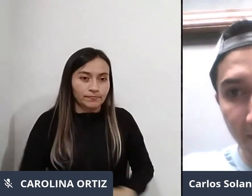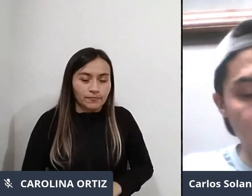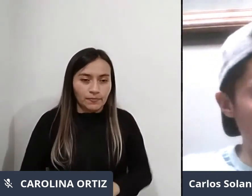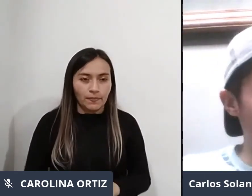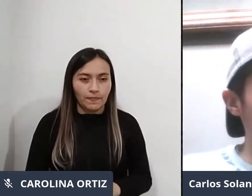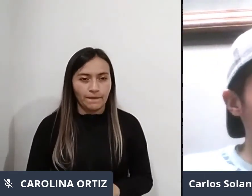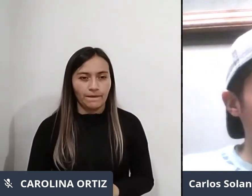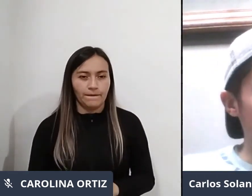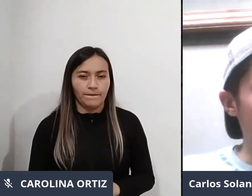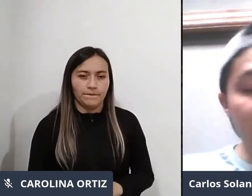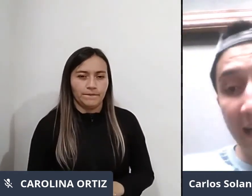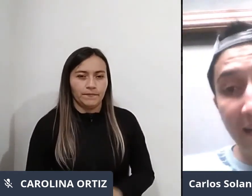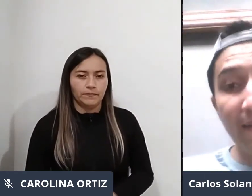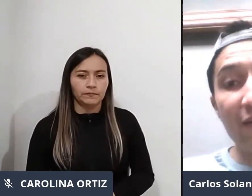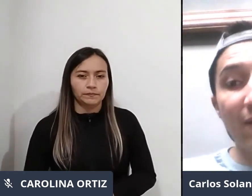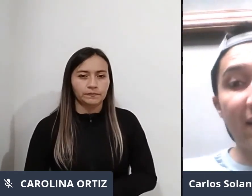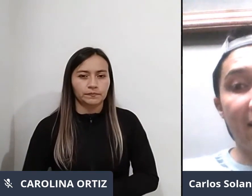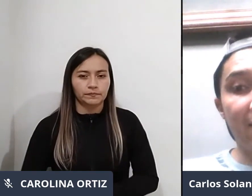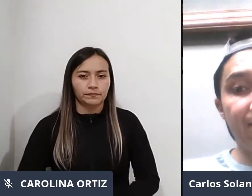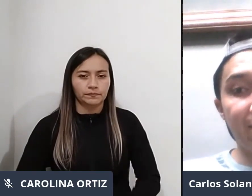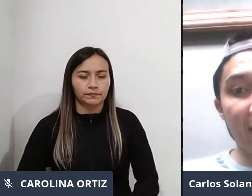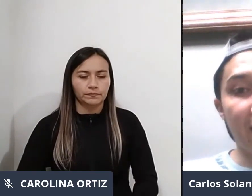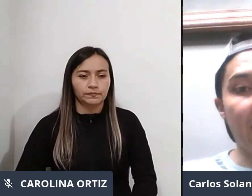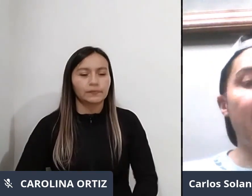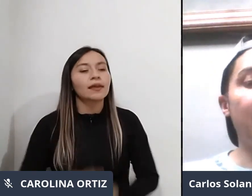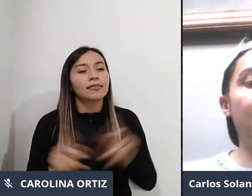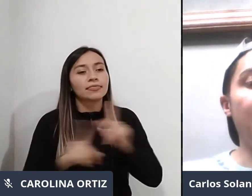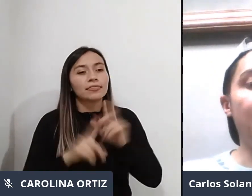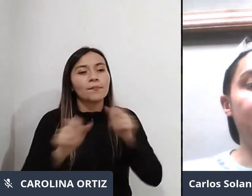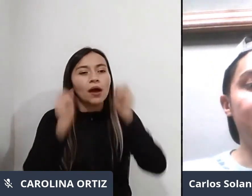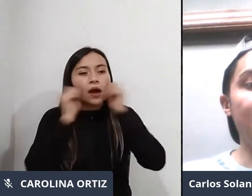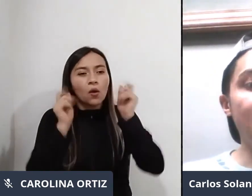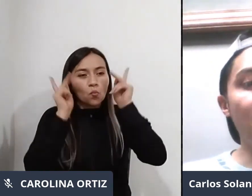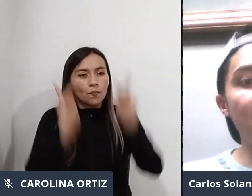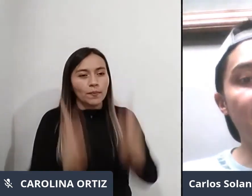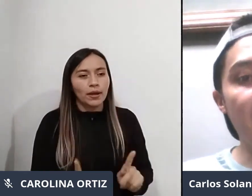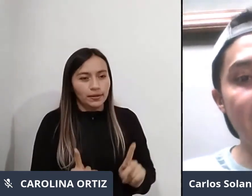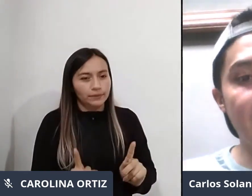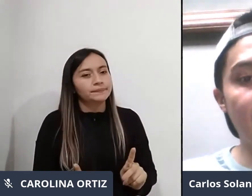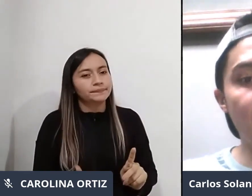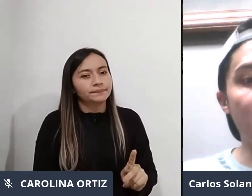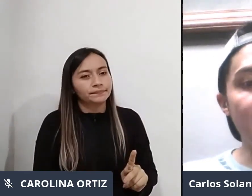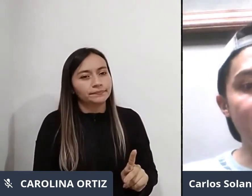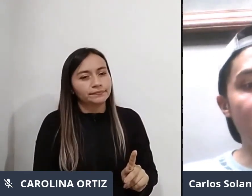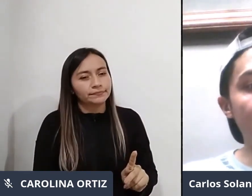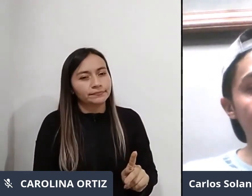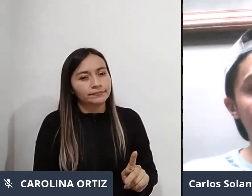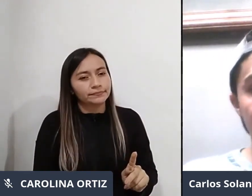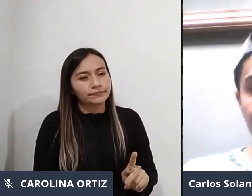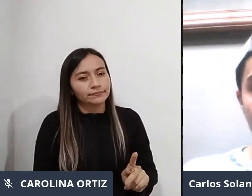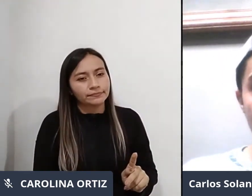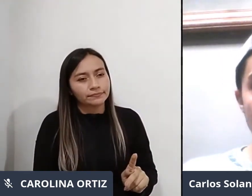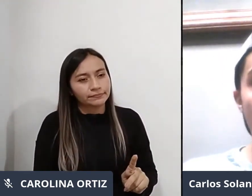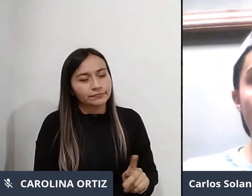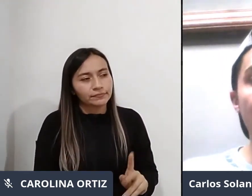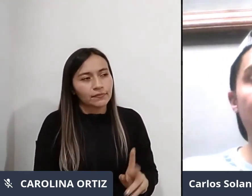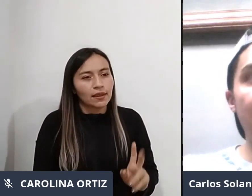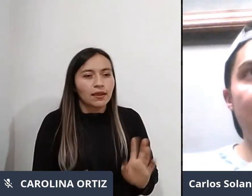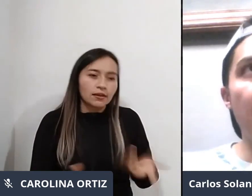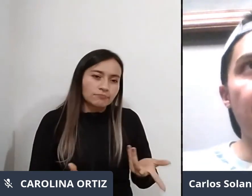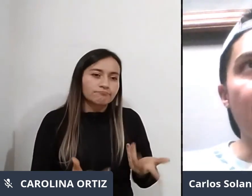hablando de el tema de humanidad, el tema de esto nos deshumaniza, nos humaniza, nos